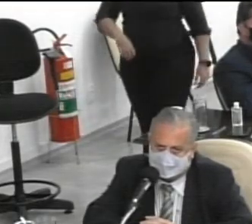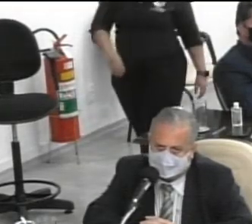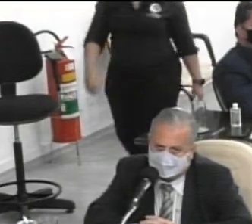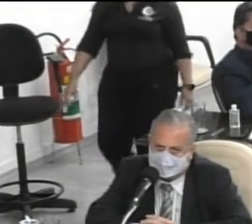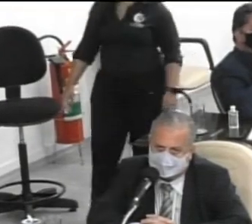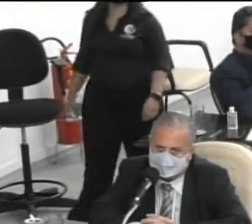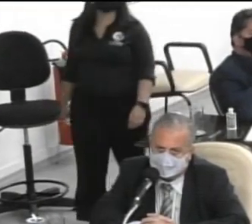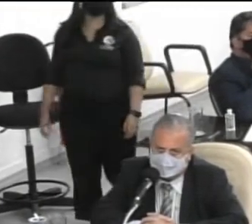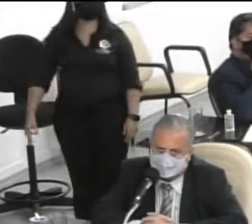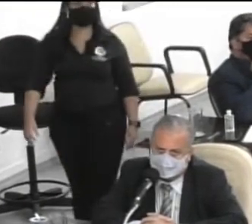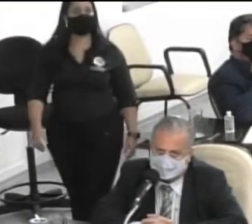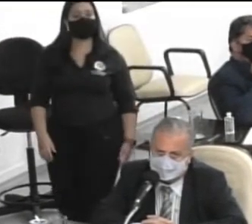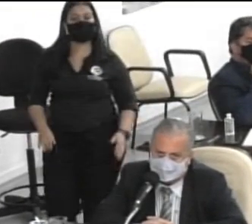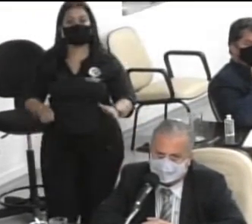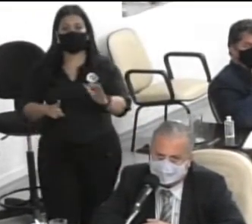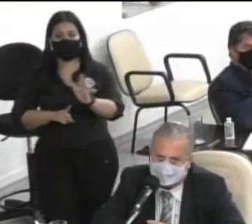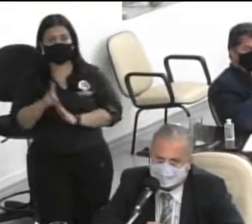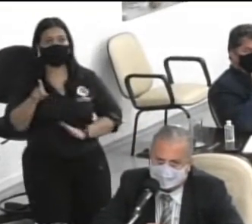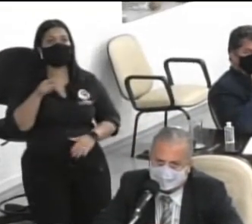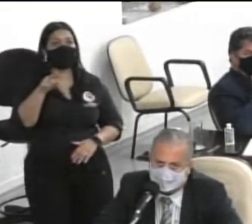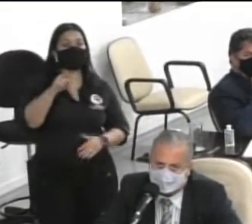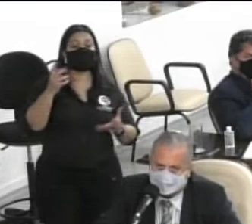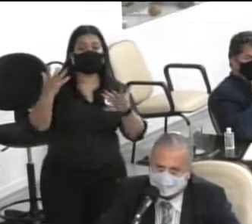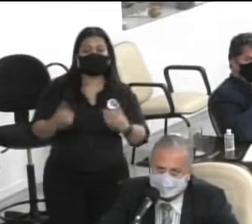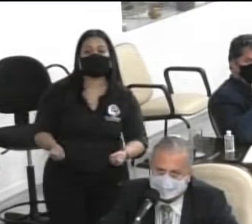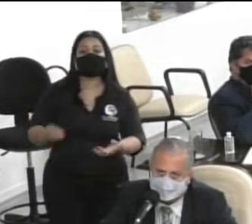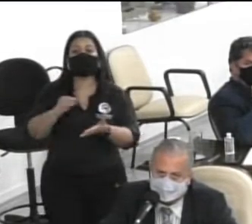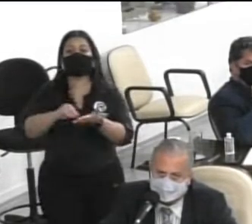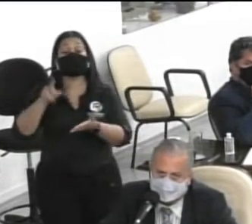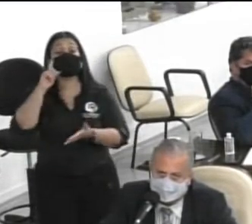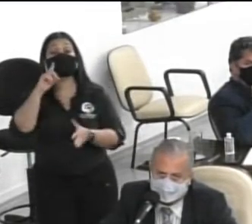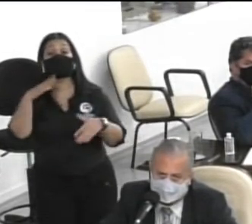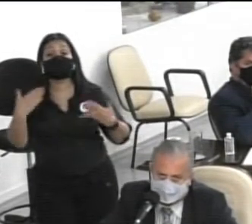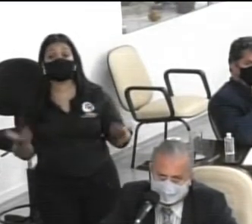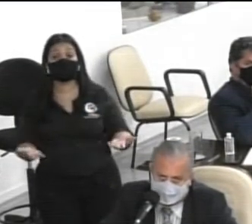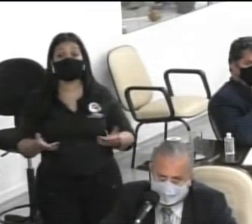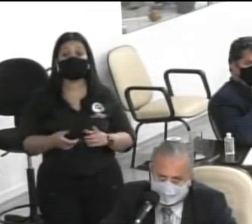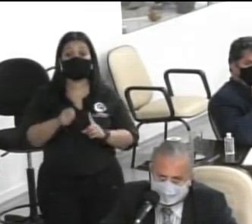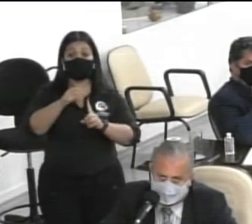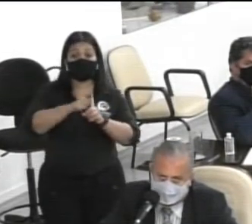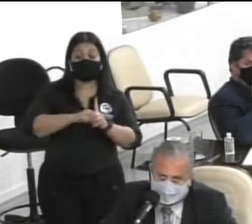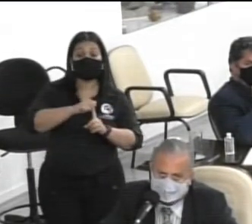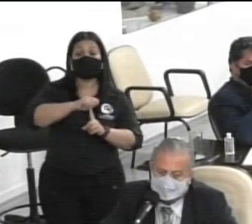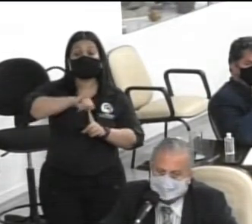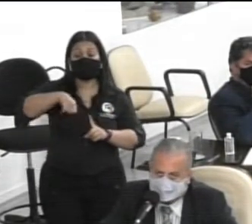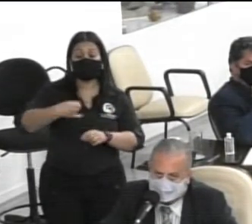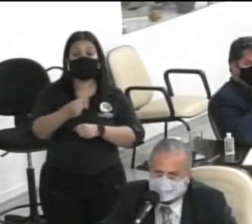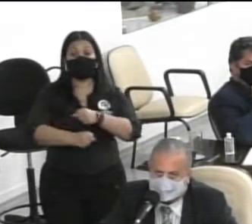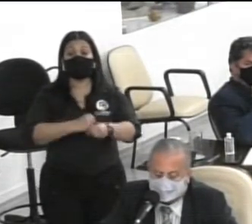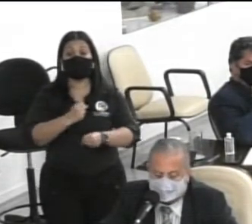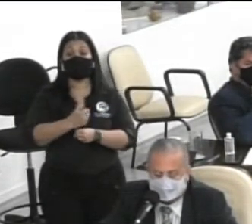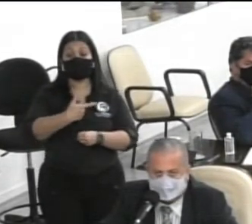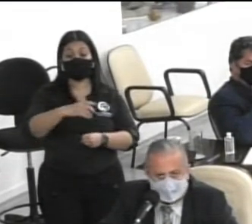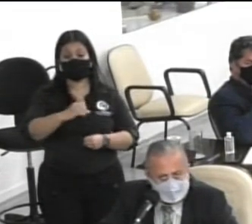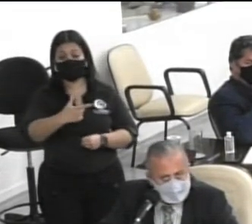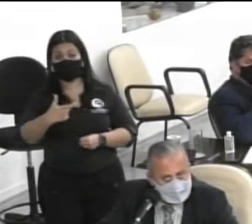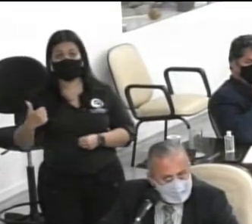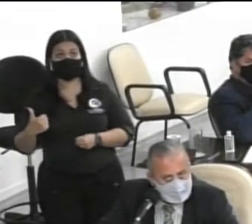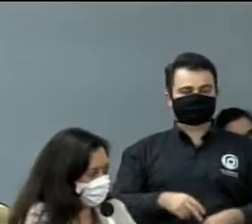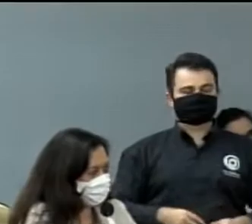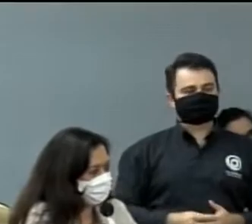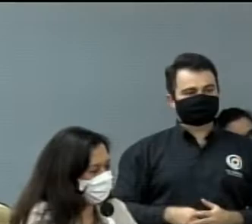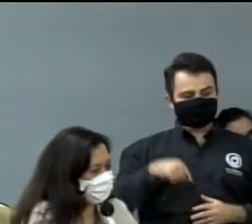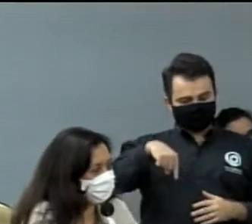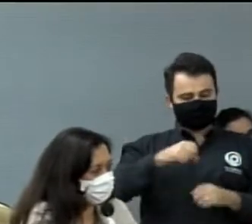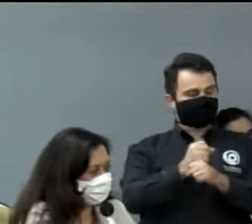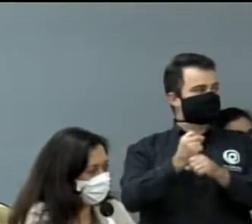Você assumiu a secretaria quando? Janeiro de 2021. Tá. Janeiro?